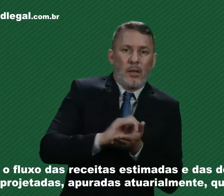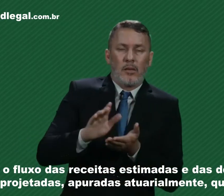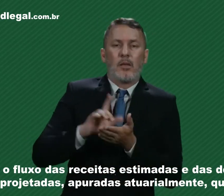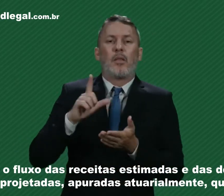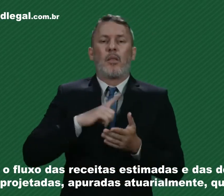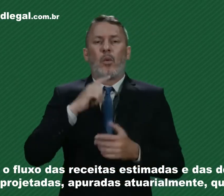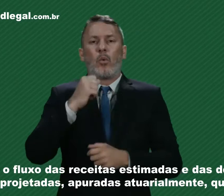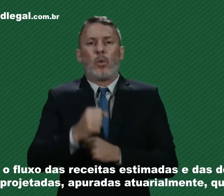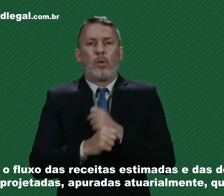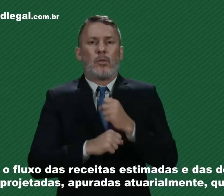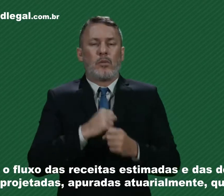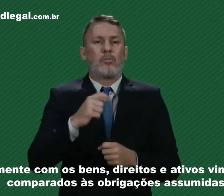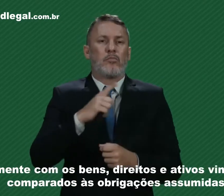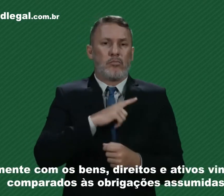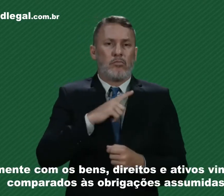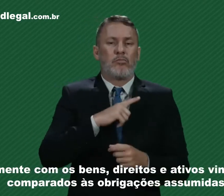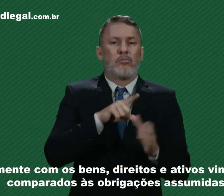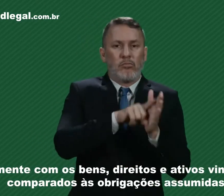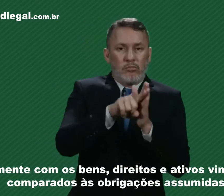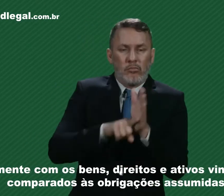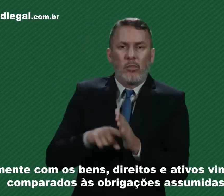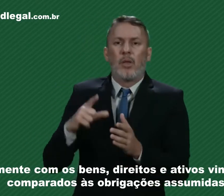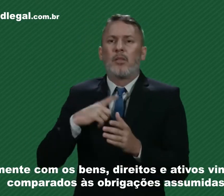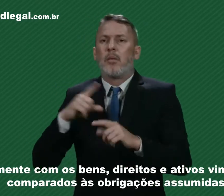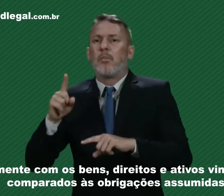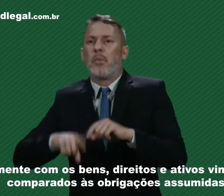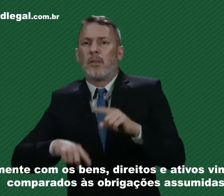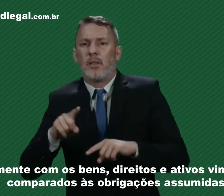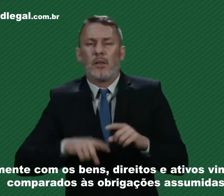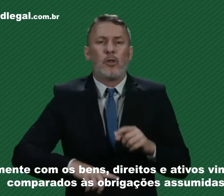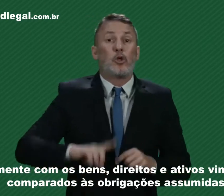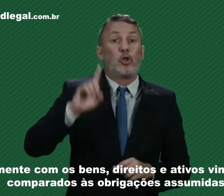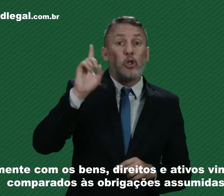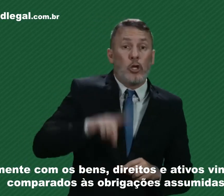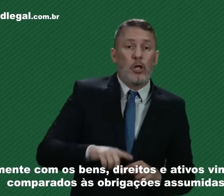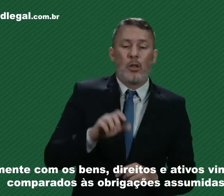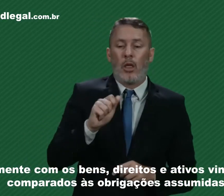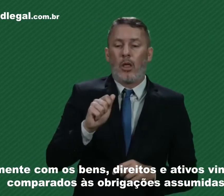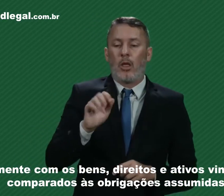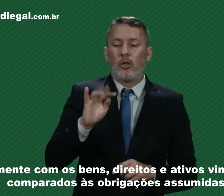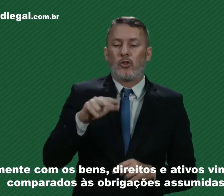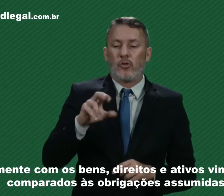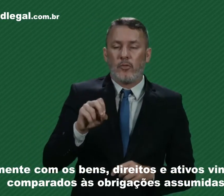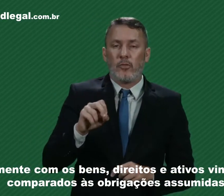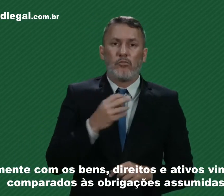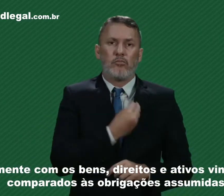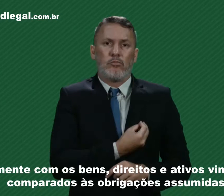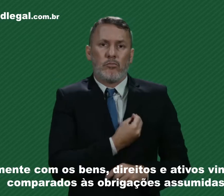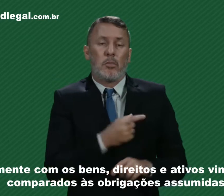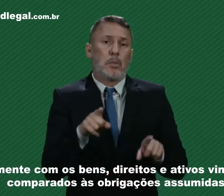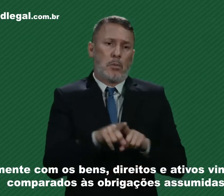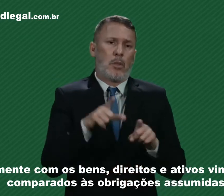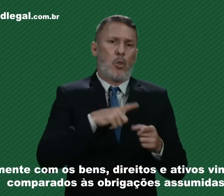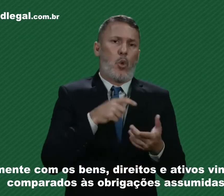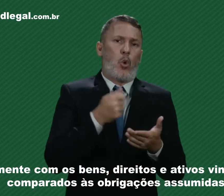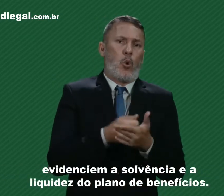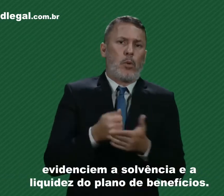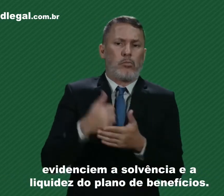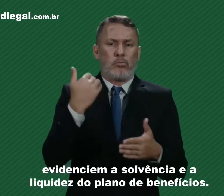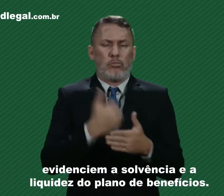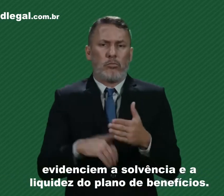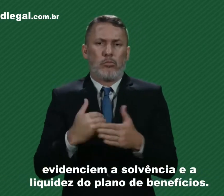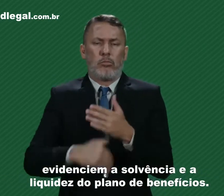apuradas atuarialmente que, juntamente com os bens, direitos e ativos vinculados, comparados às obrigações